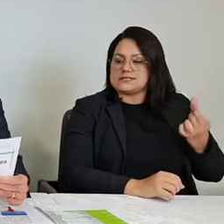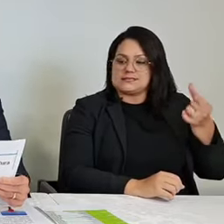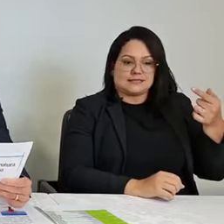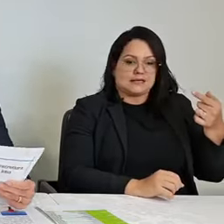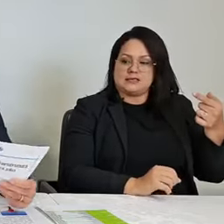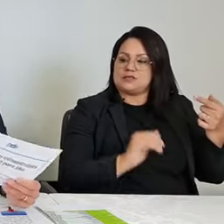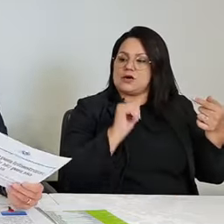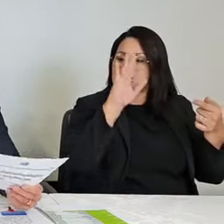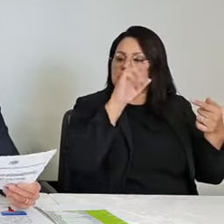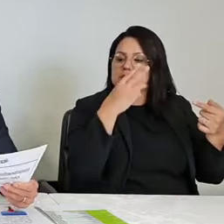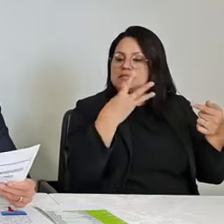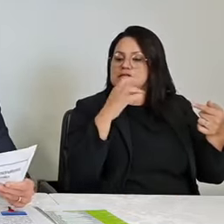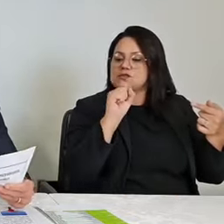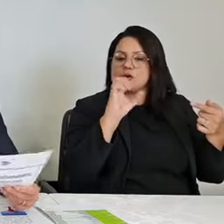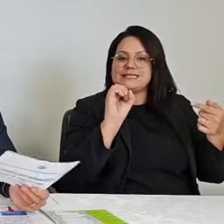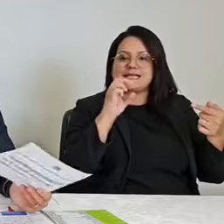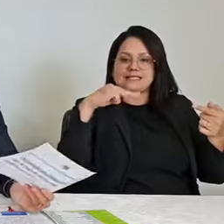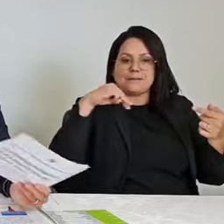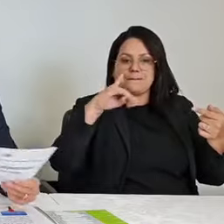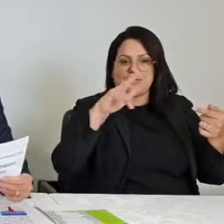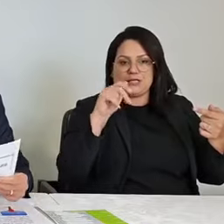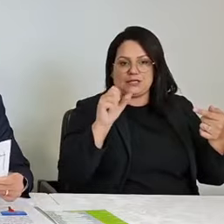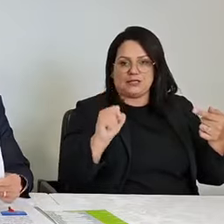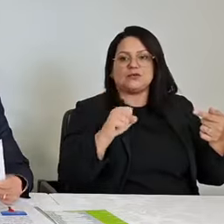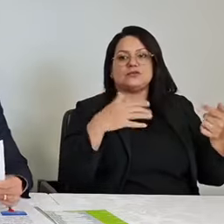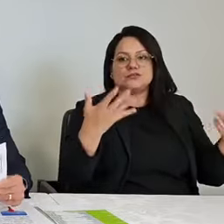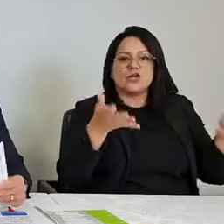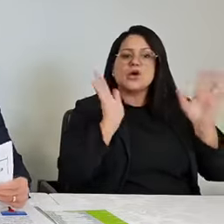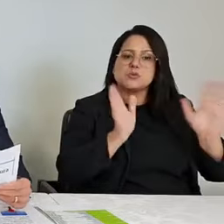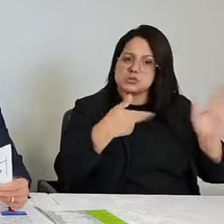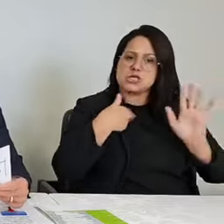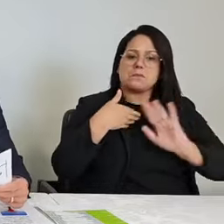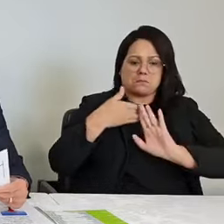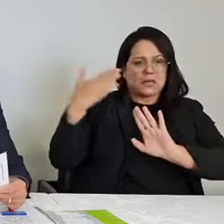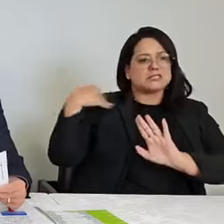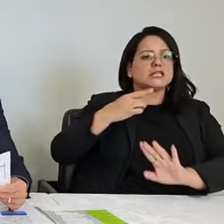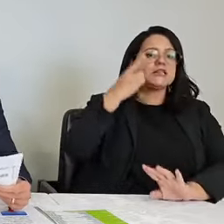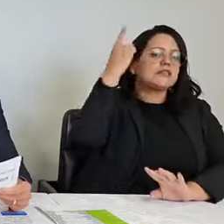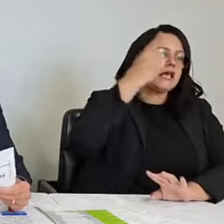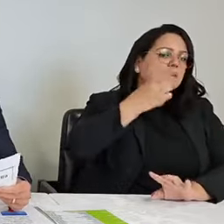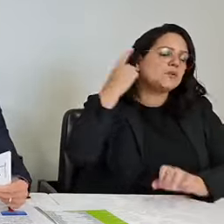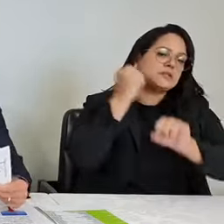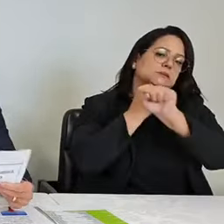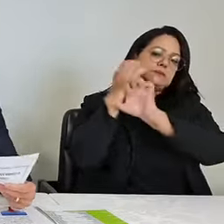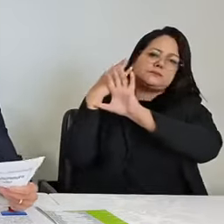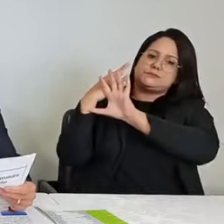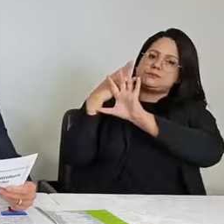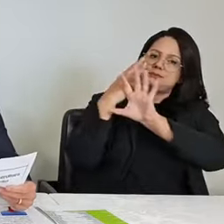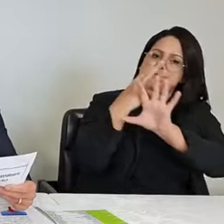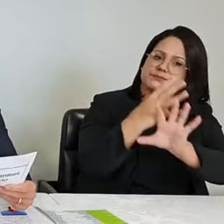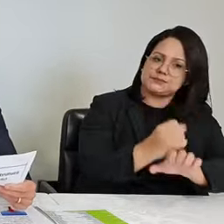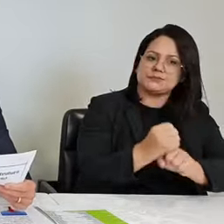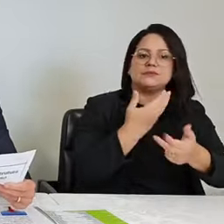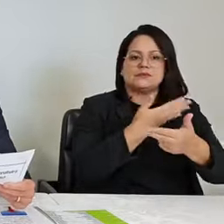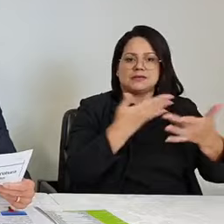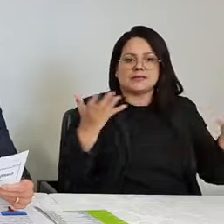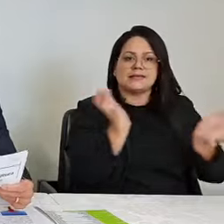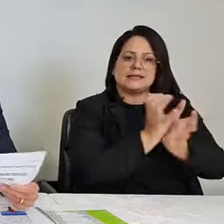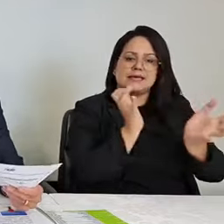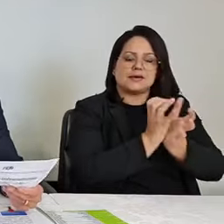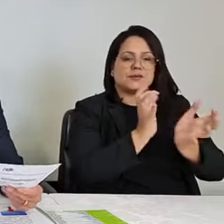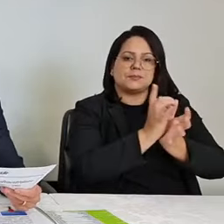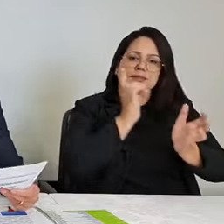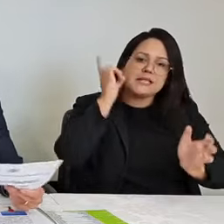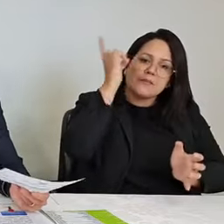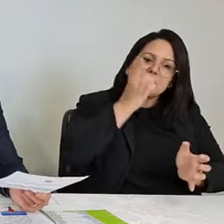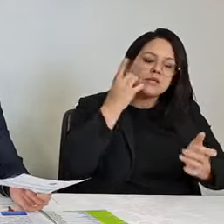que acontece, como aconteceu no orçamento, já fui deputado por muito tempo, o parlamentar tenta sempre puxar a brasa para a sua sardinha. E